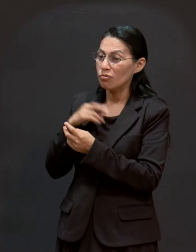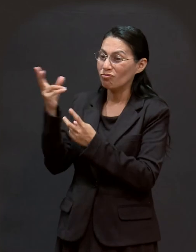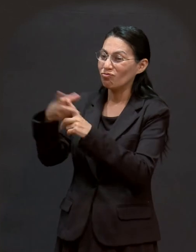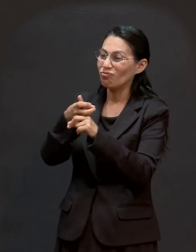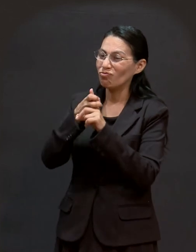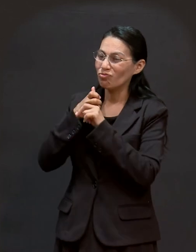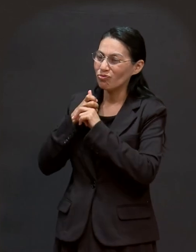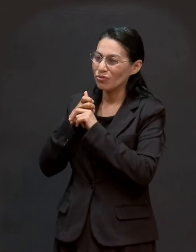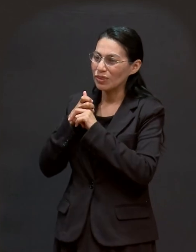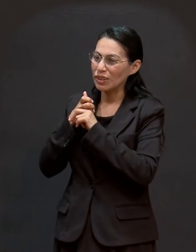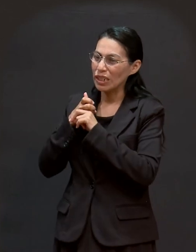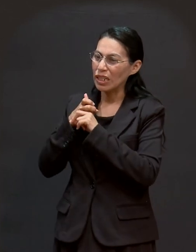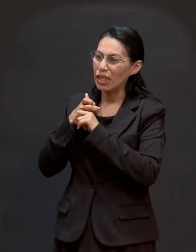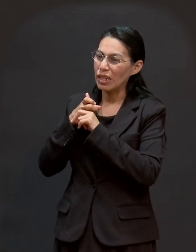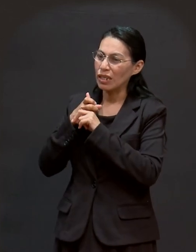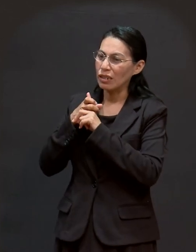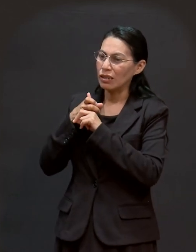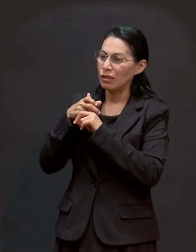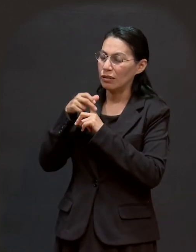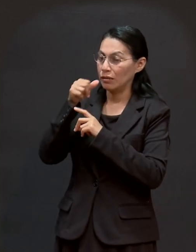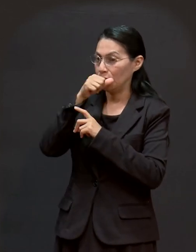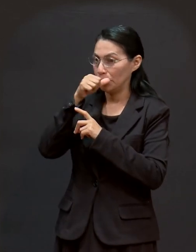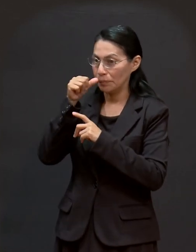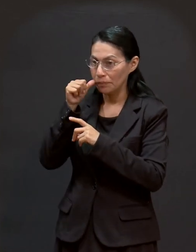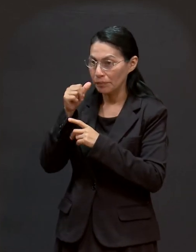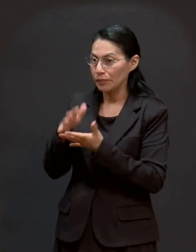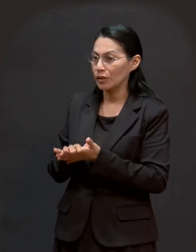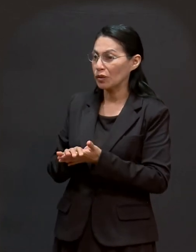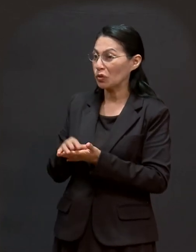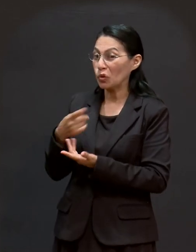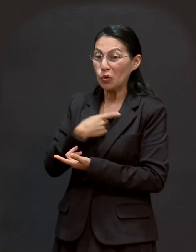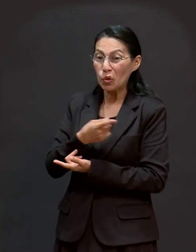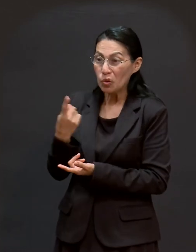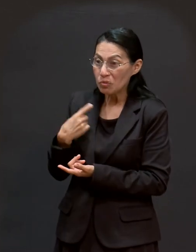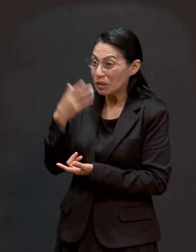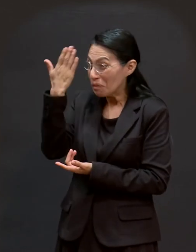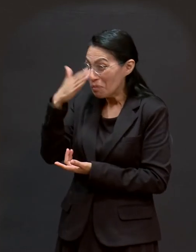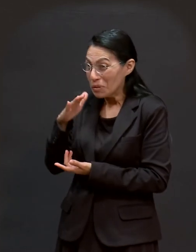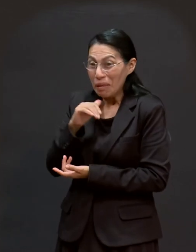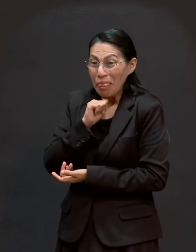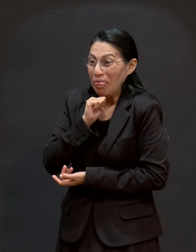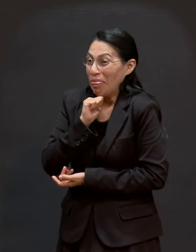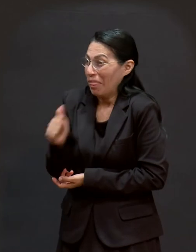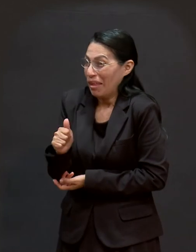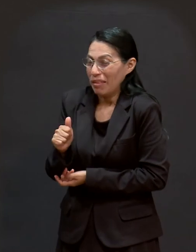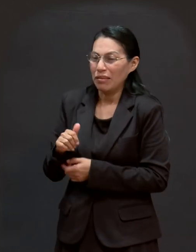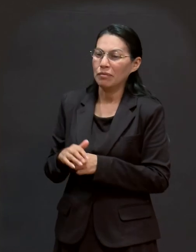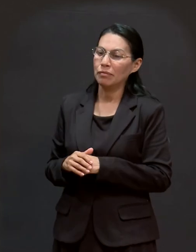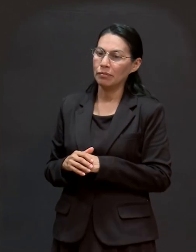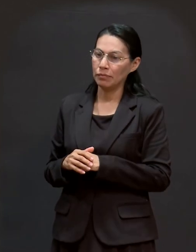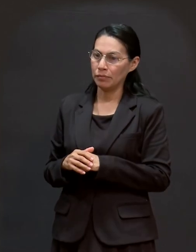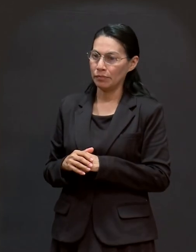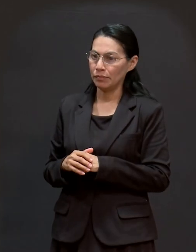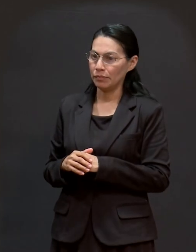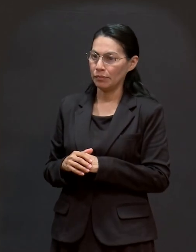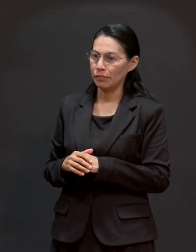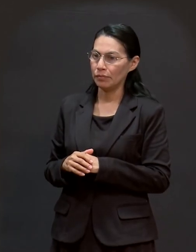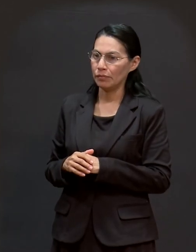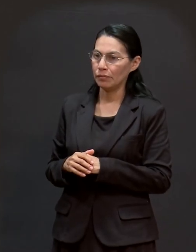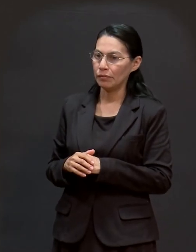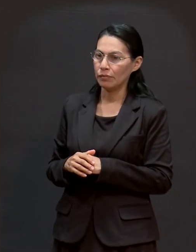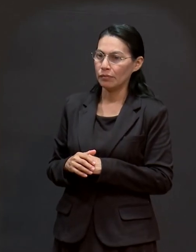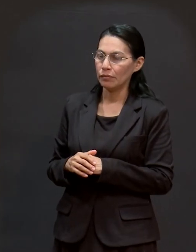fueron secuestrados en ciudad juárez y no sabemos nada de ellos no sabemos dónde están no sabemos qué ha pasado no sabemos